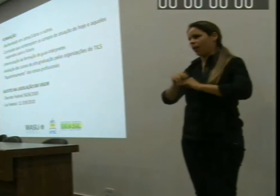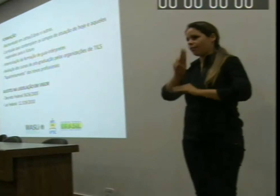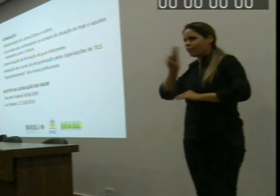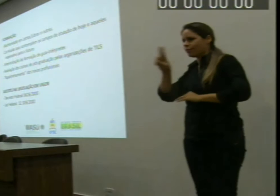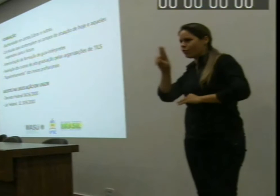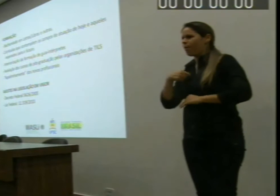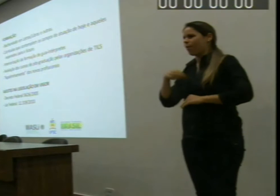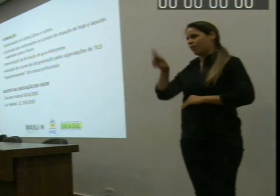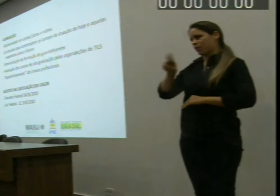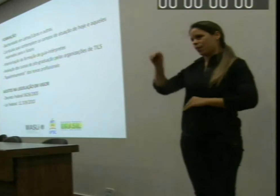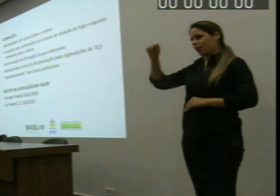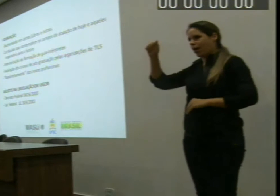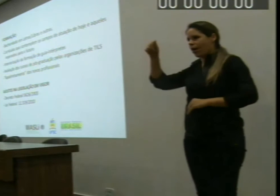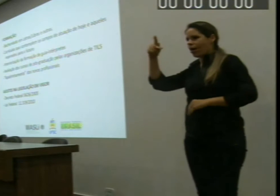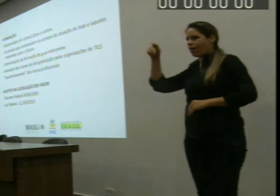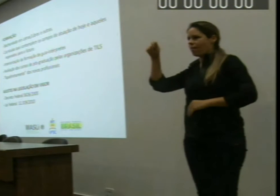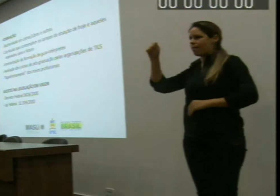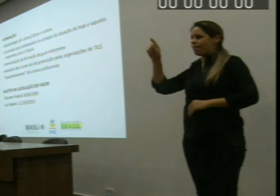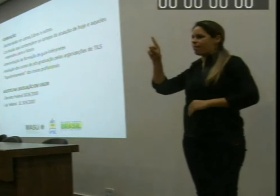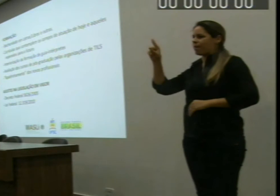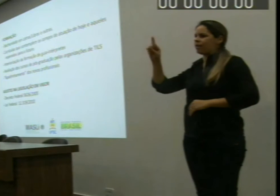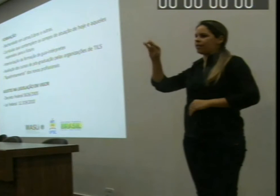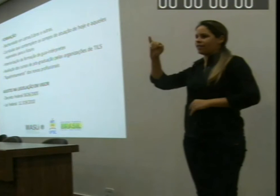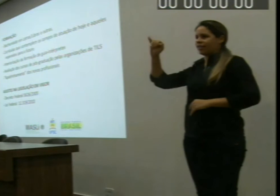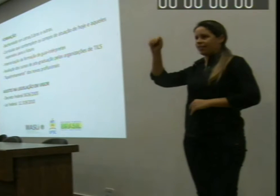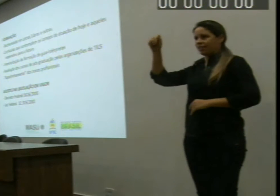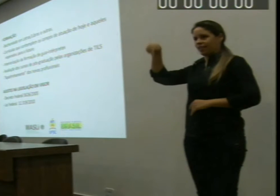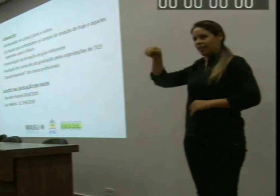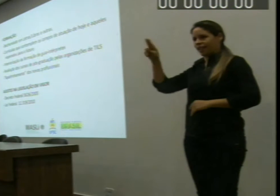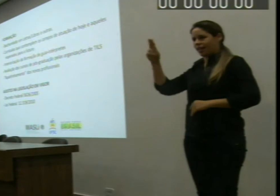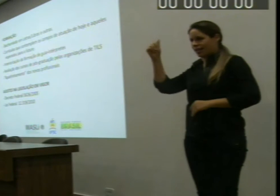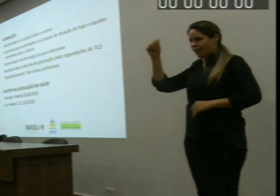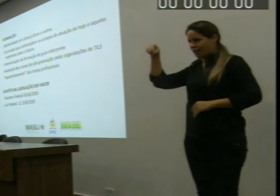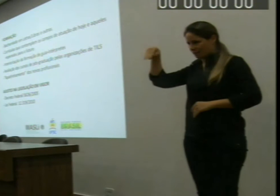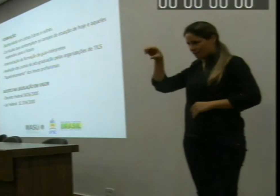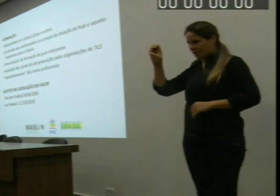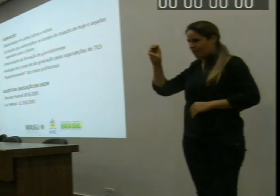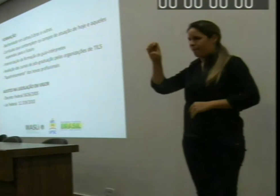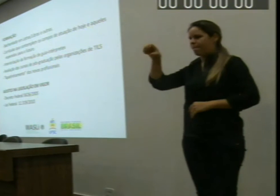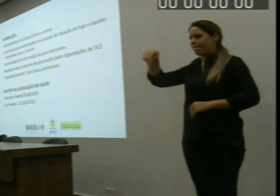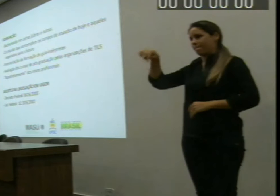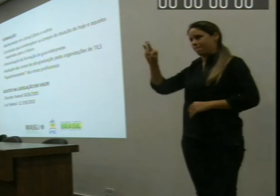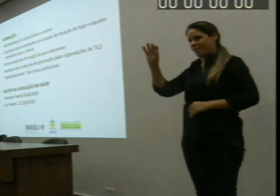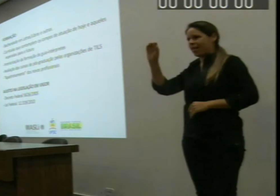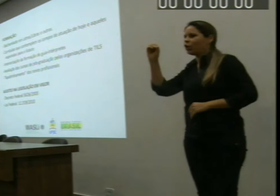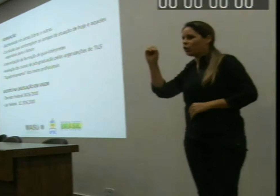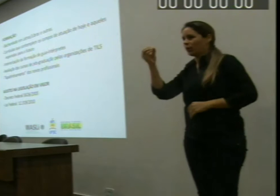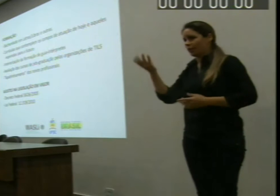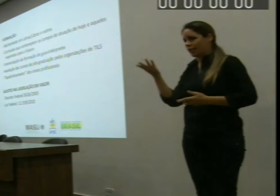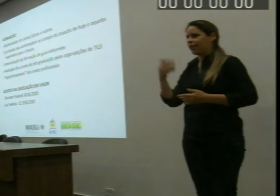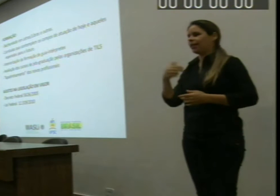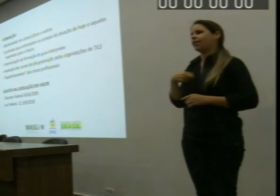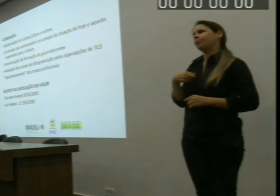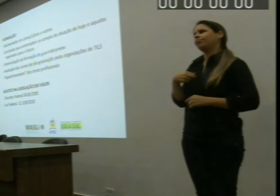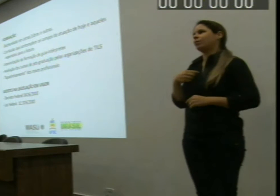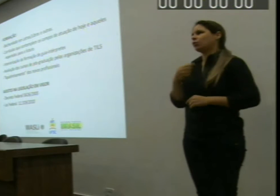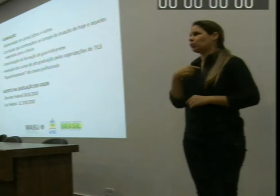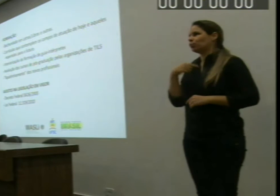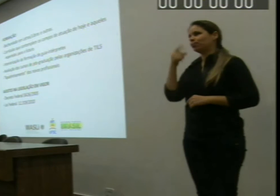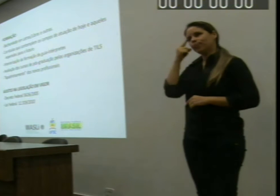adequada para um termo em inglês que chama mentoring do jeito que você ouve você escreve mentorin né